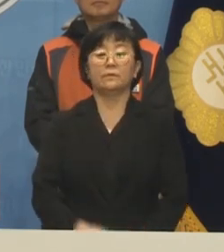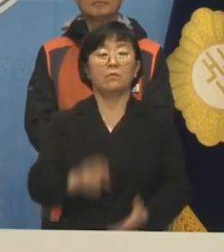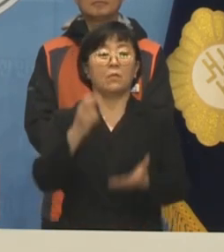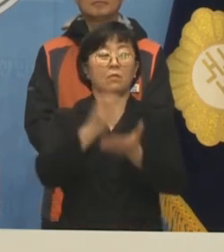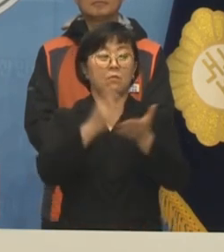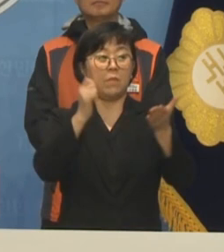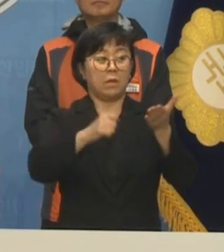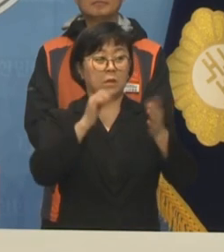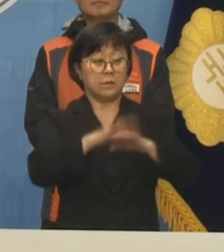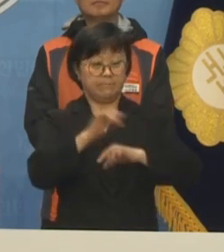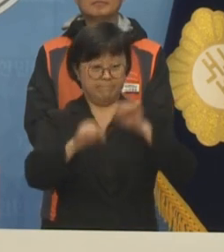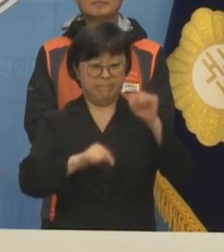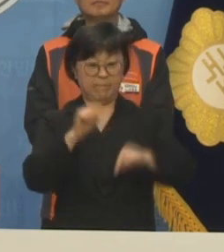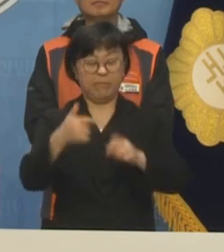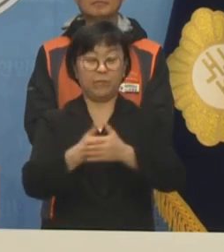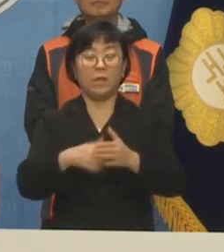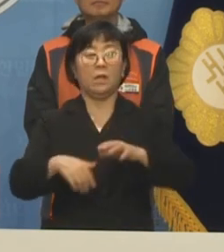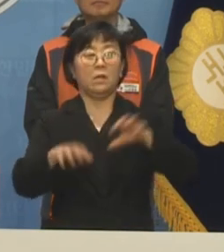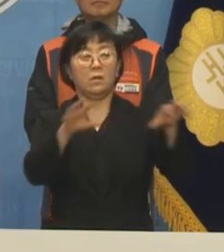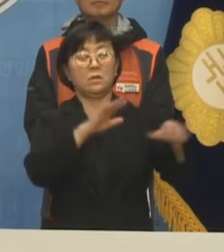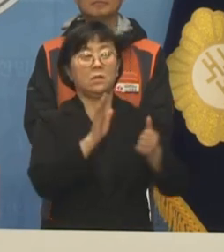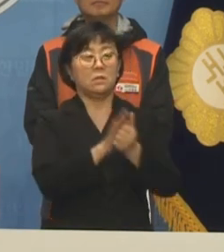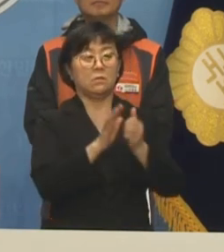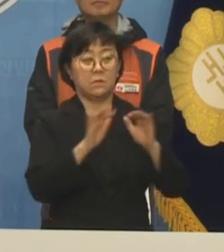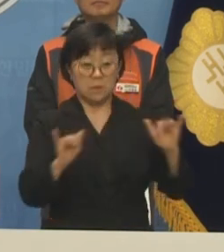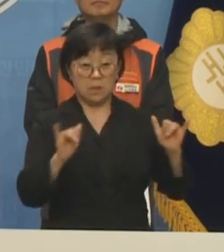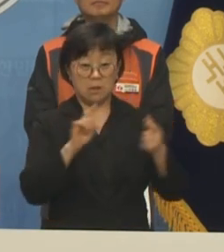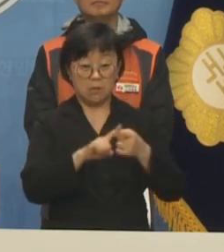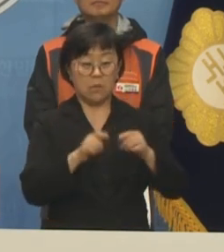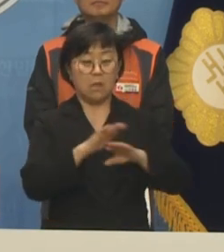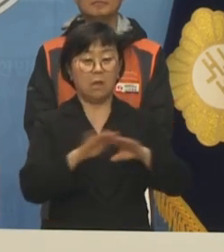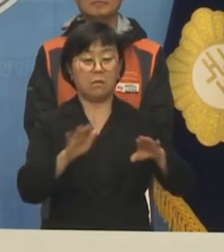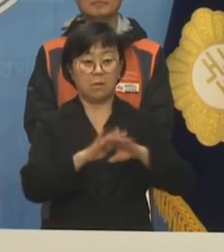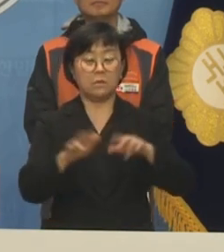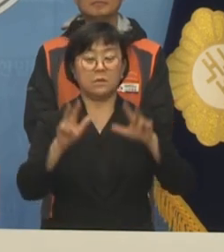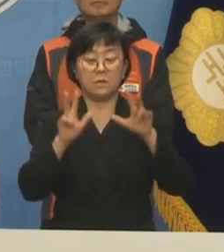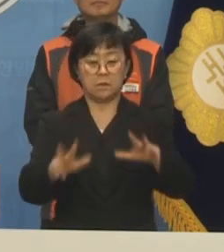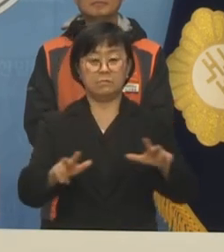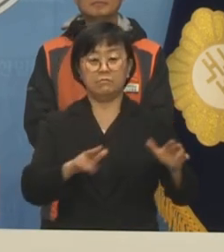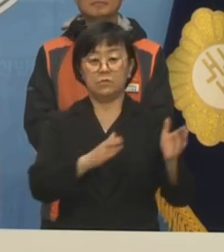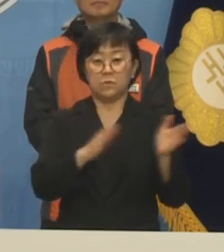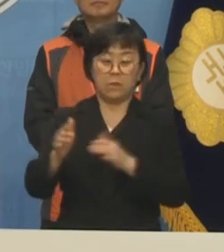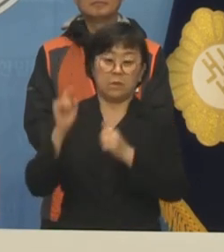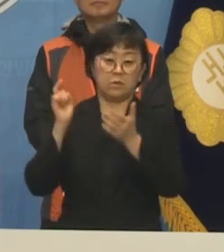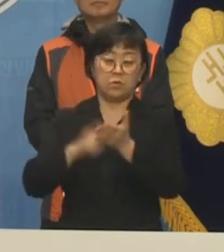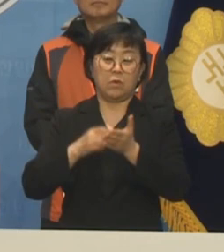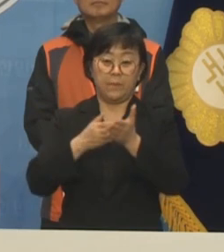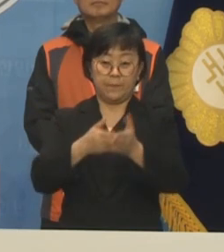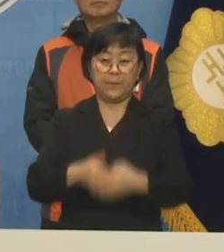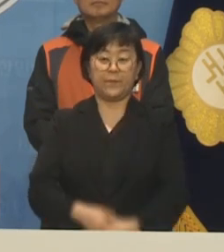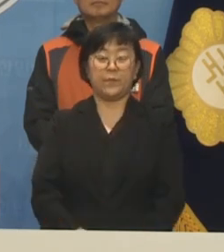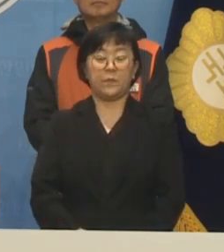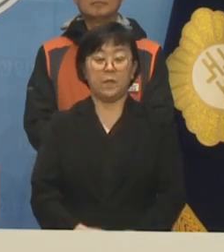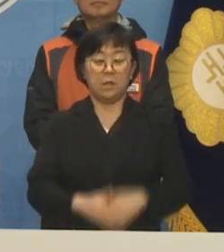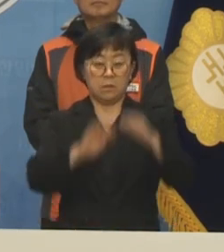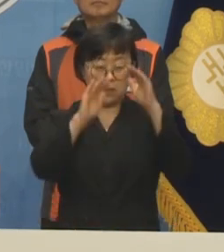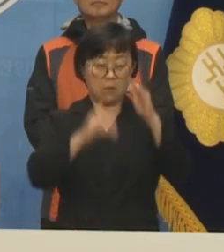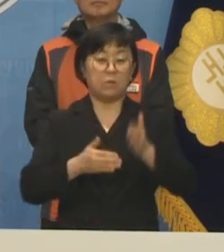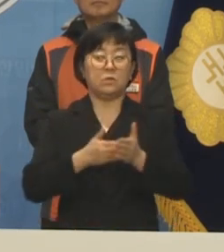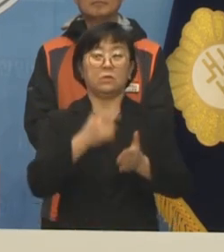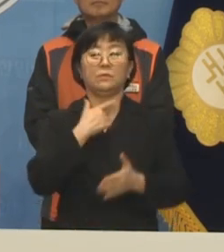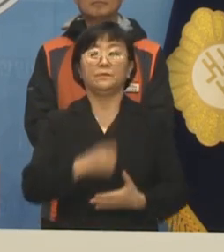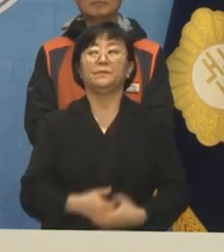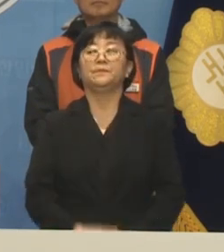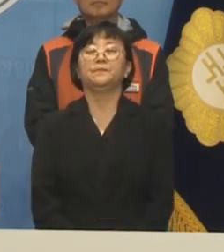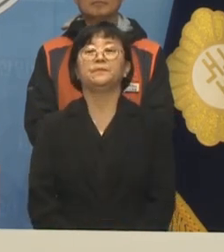법원 판결을 이행하여 현장 지원직에 대한 대책을 지금 즉시 마련할 것을 촉구하며 아래와 같이 요구한다.